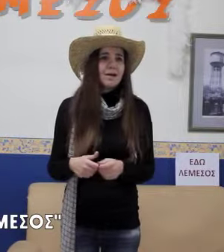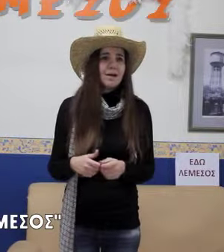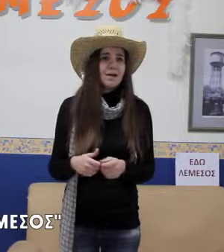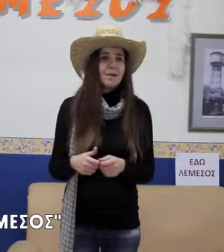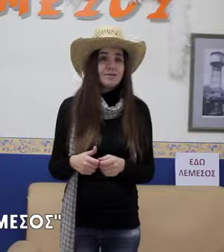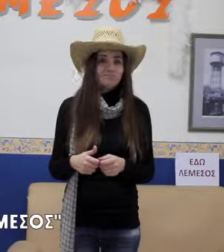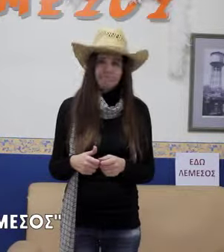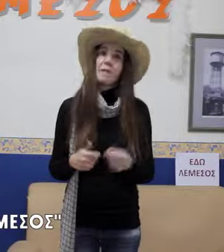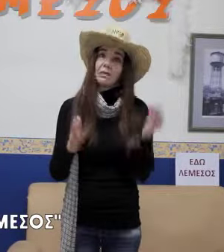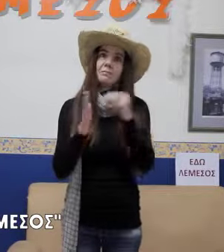έξυπνης μάσκας,